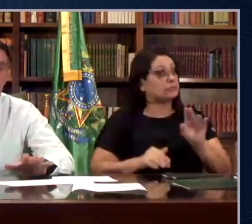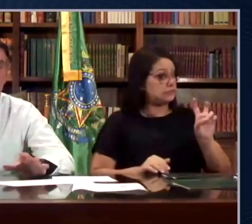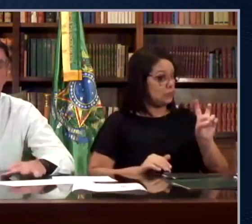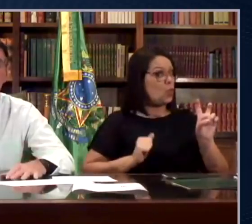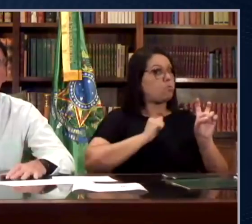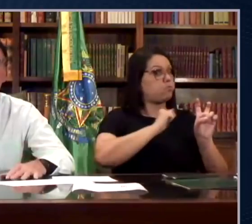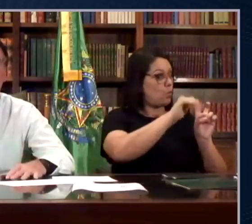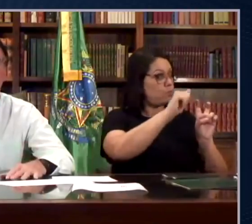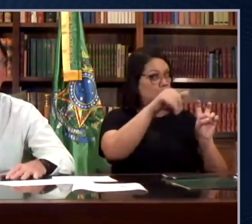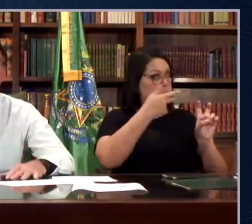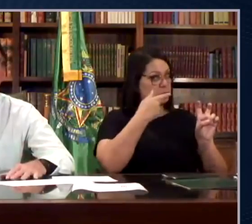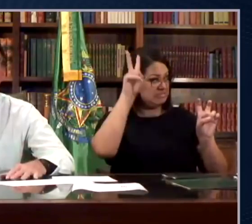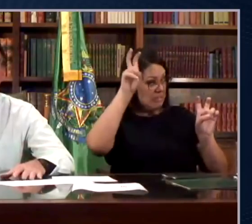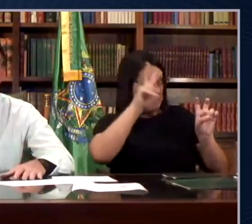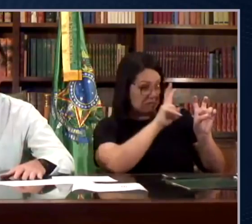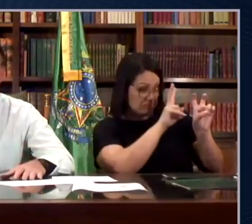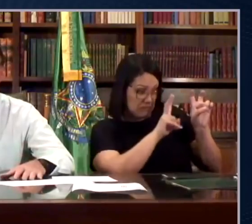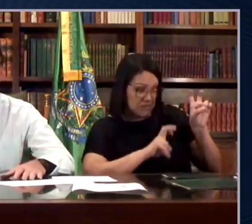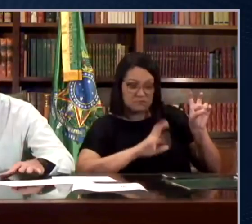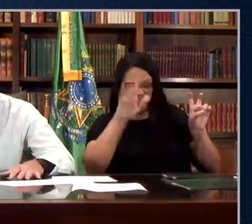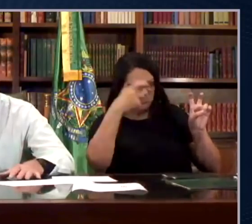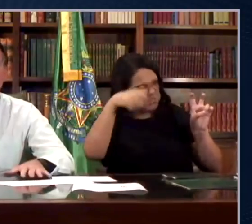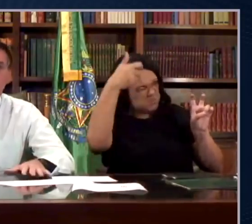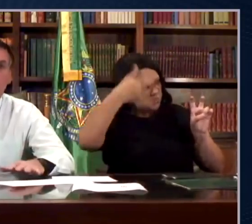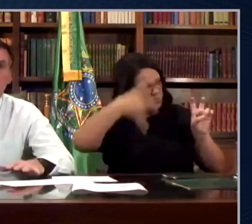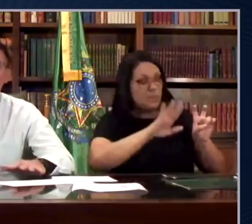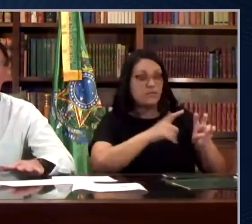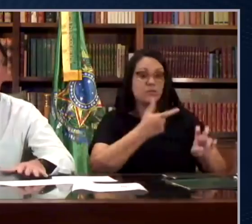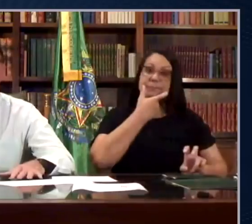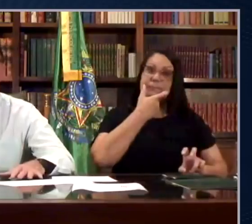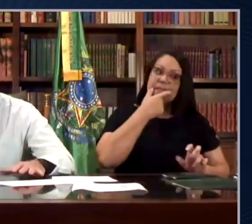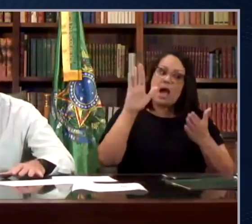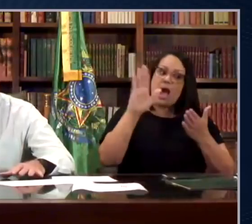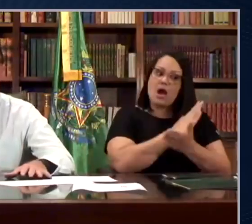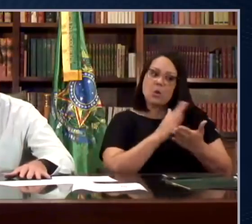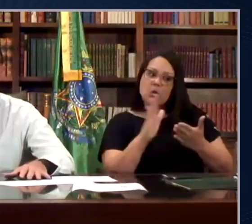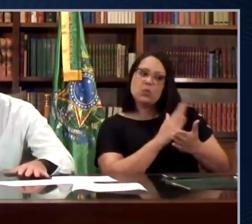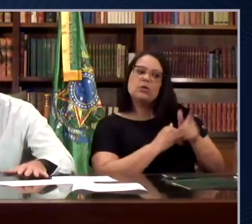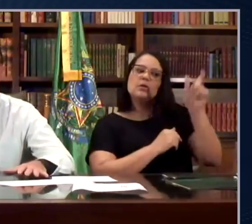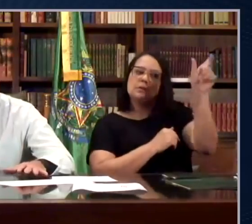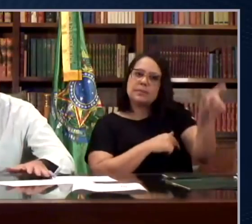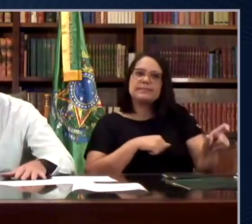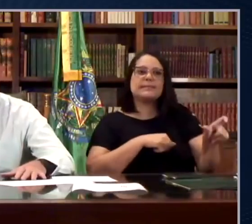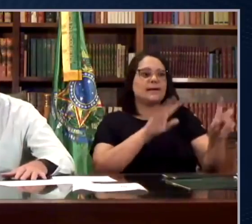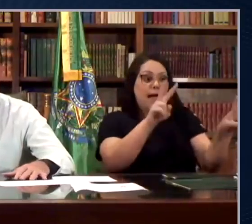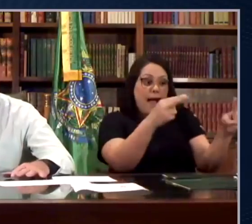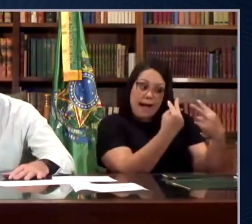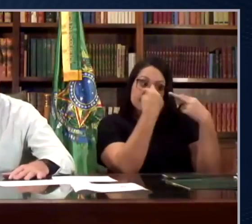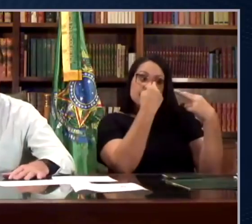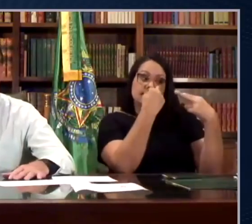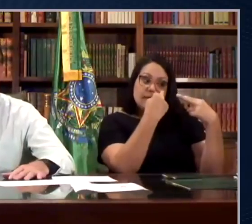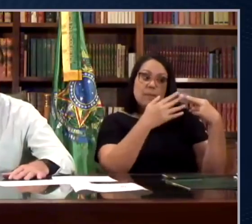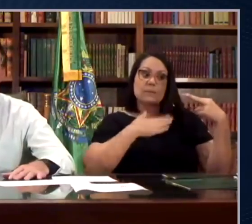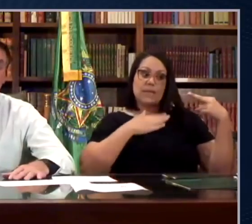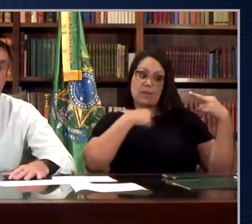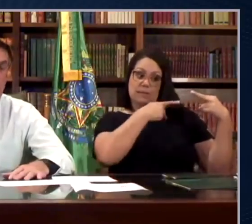por motivos que não é o caso de discutir aqui. Agora, eu acho que o Mandetta, em alguns momentos, ele teria que ouvir um pouco mais